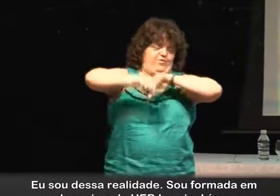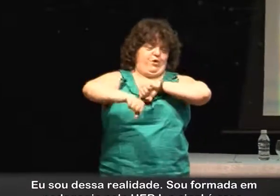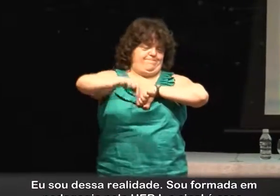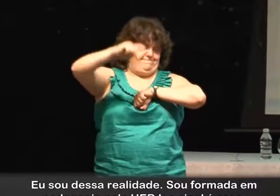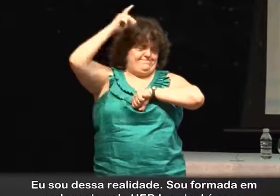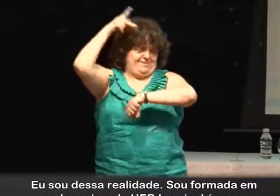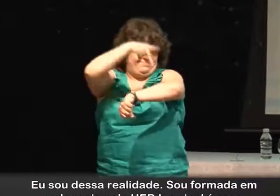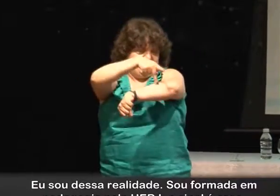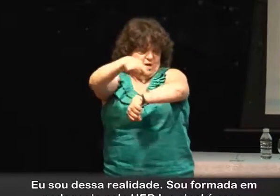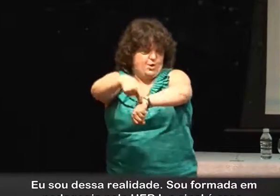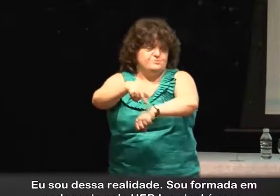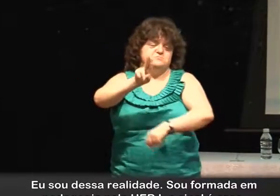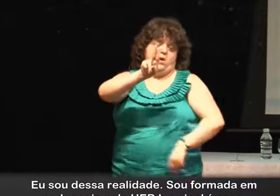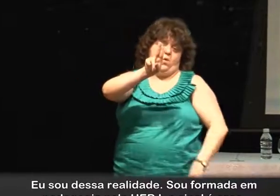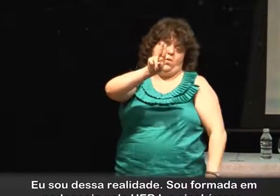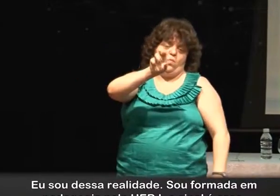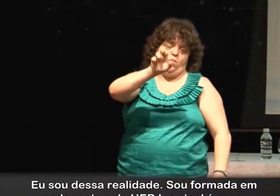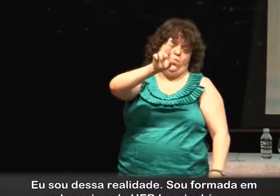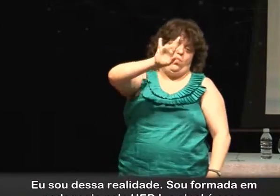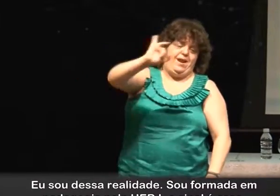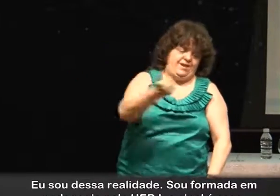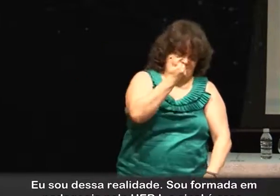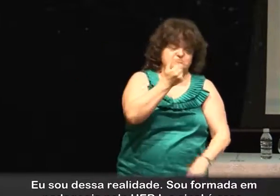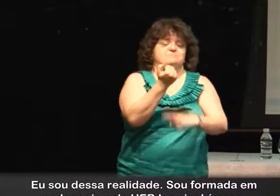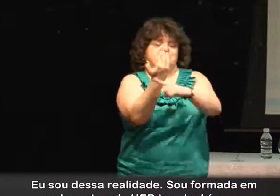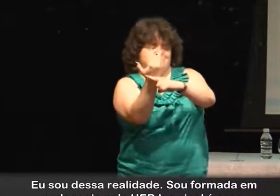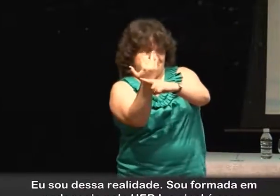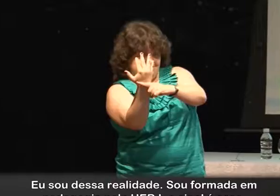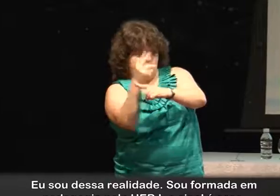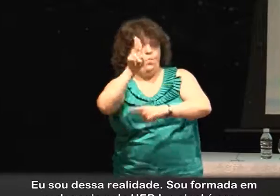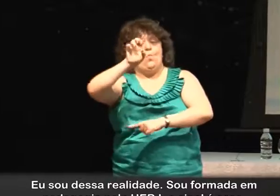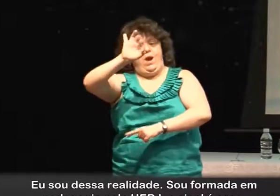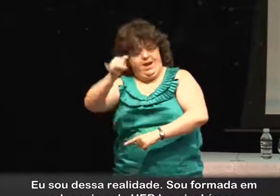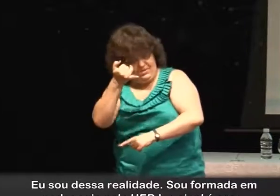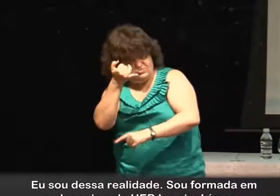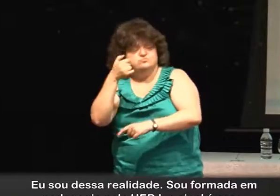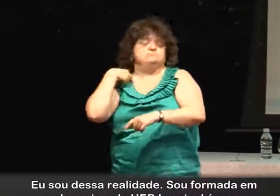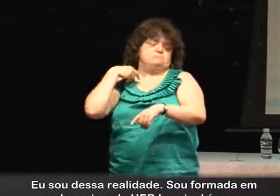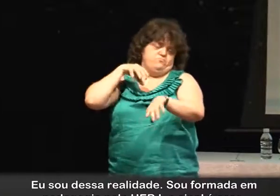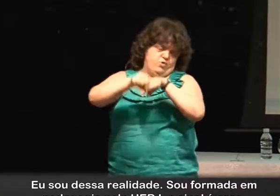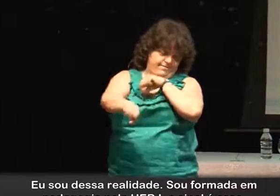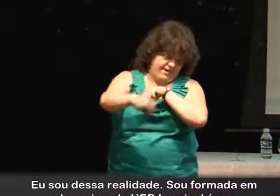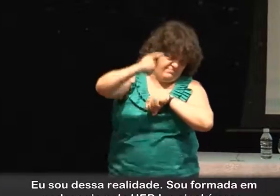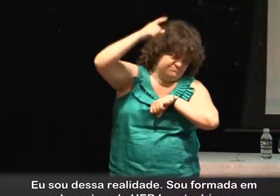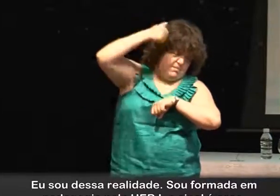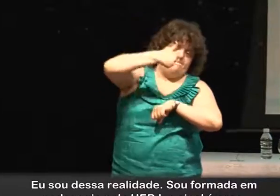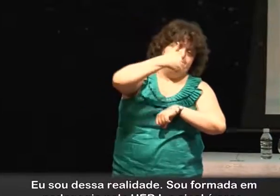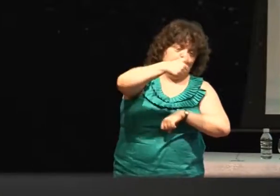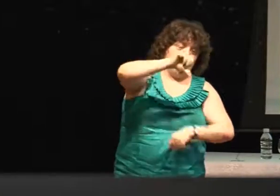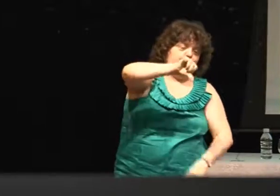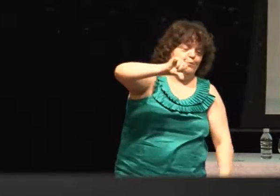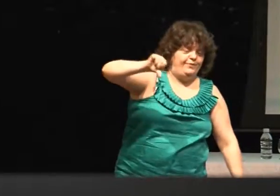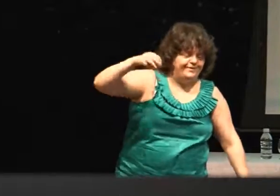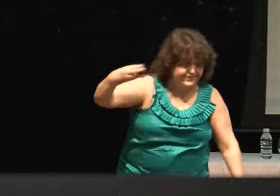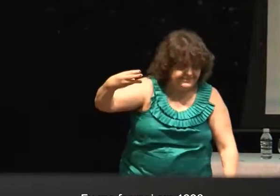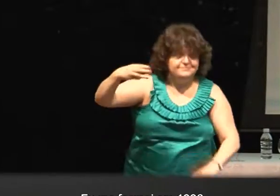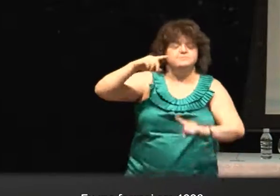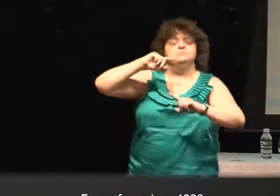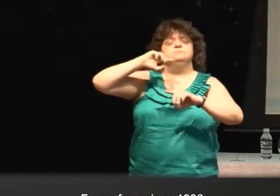dessa realidade. Eu sou formada em pedagogia pela UERJ, o sinal é esse. Eu me